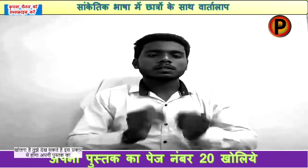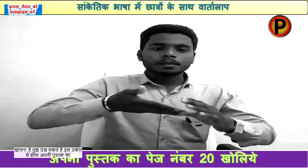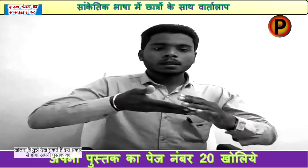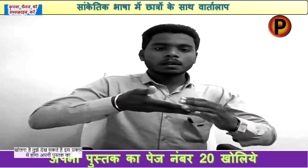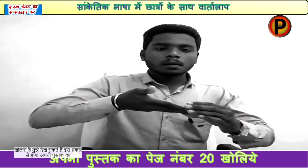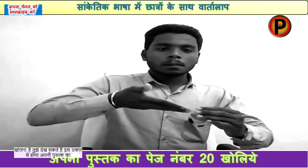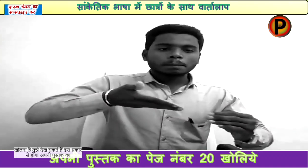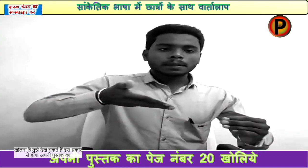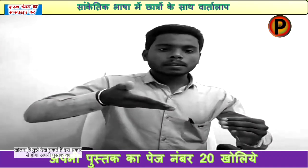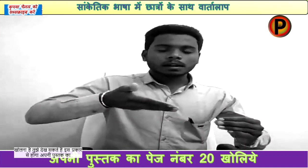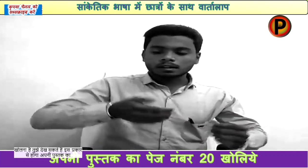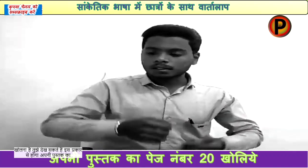पेज